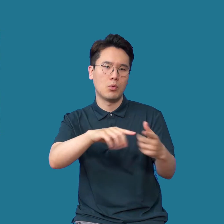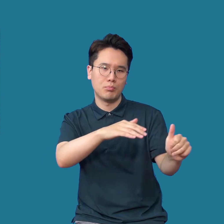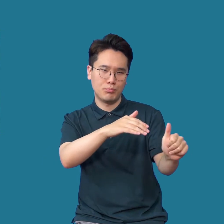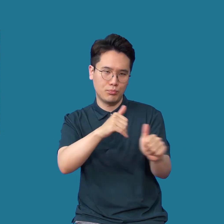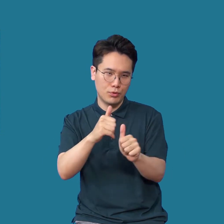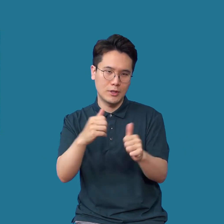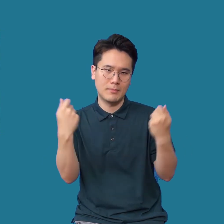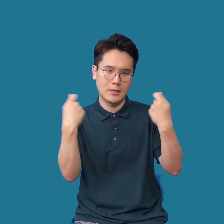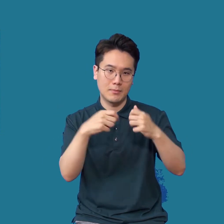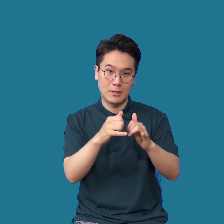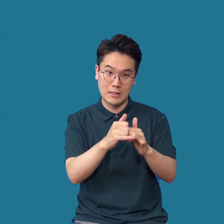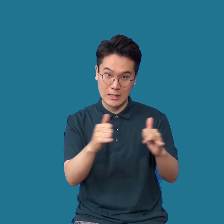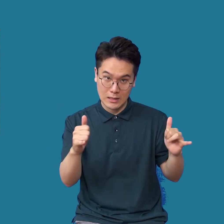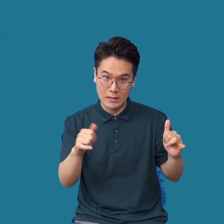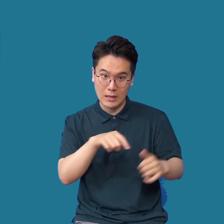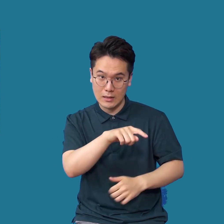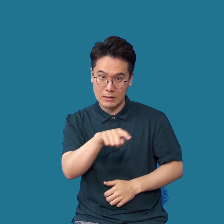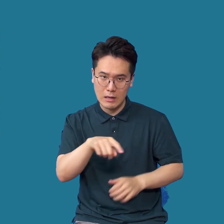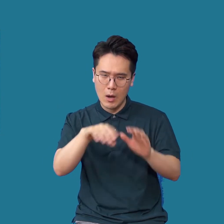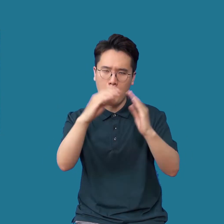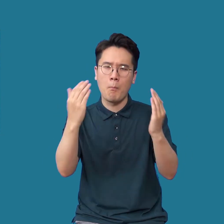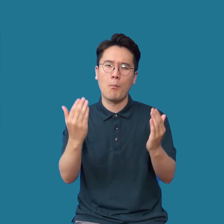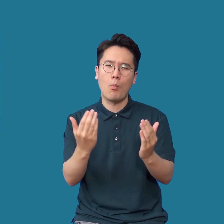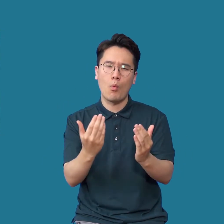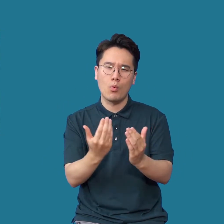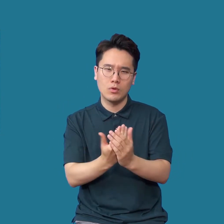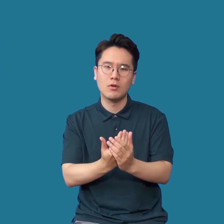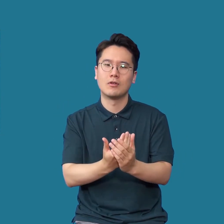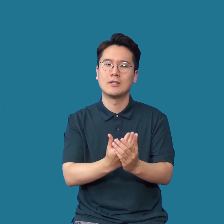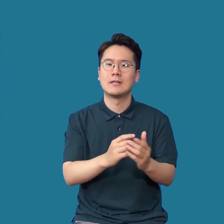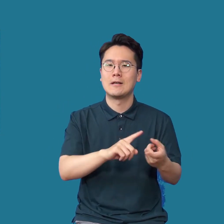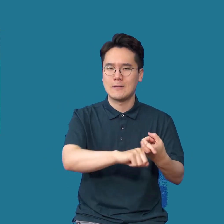것이 합력하여 선을 이루느니라.